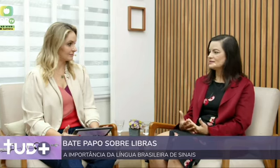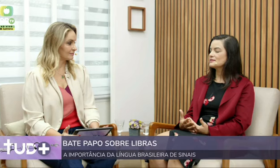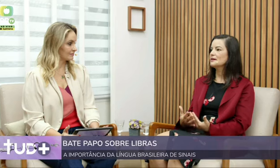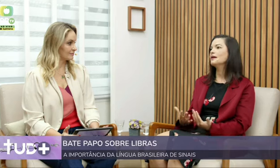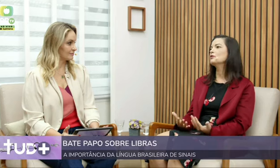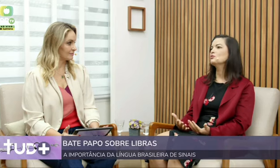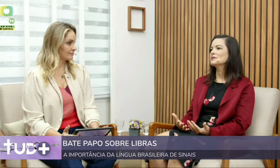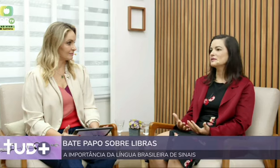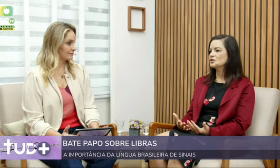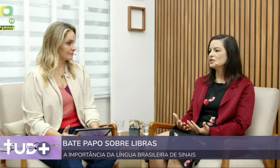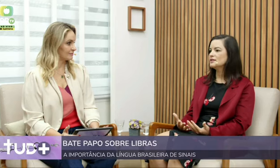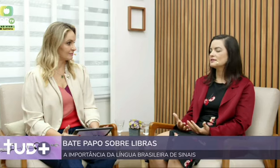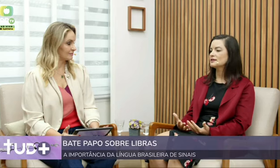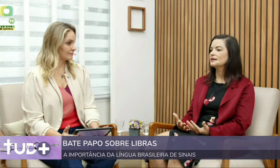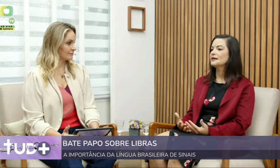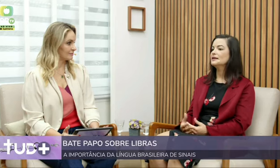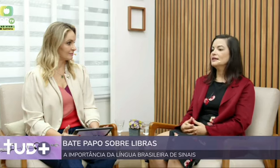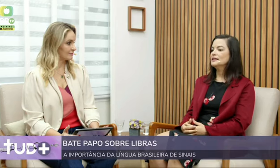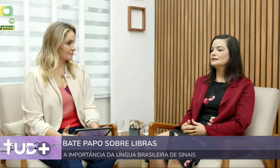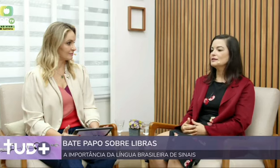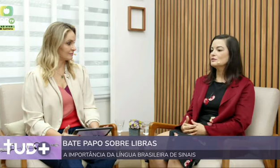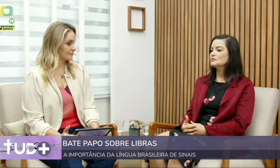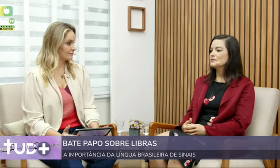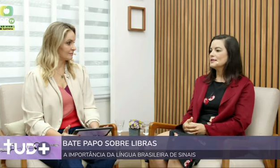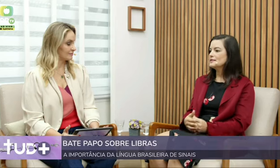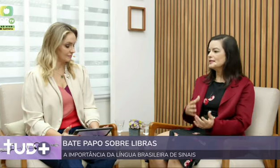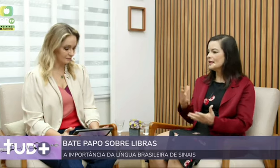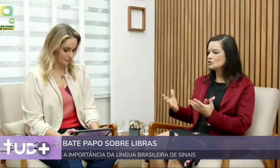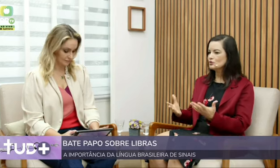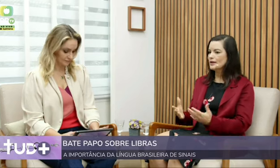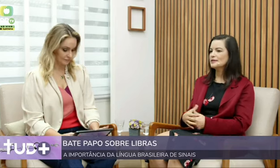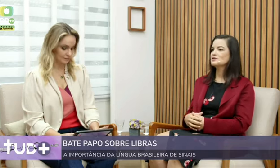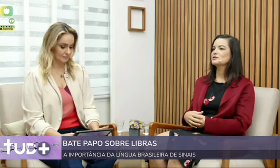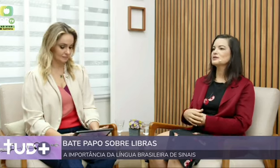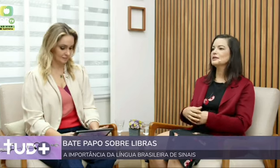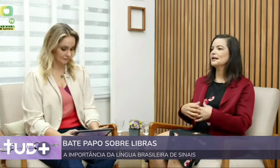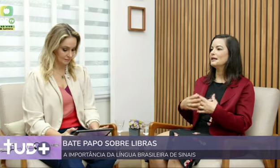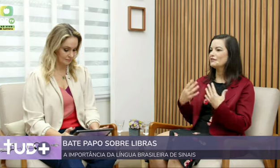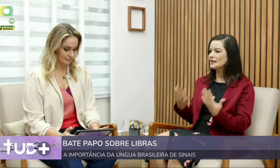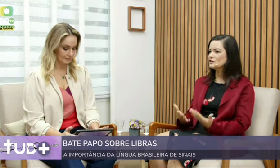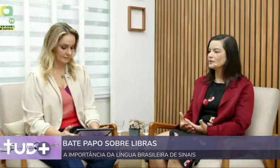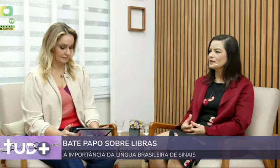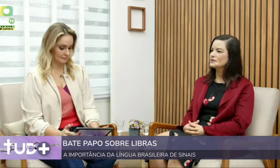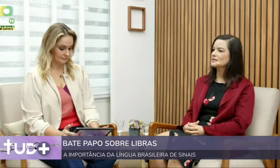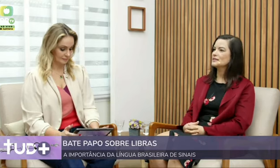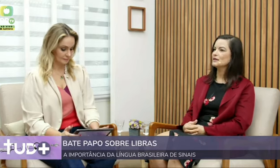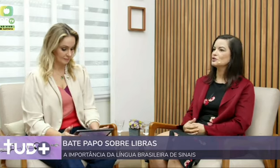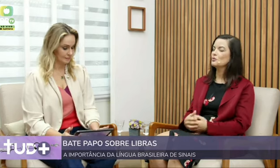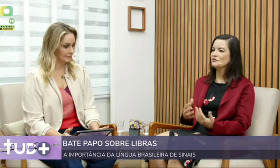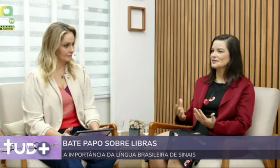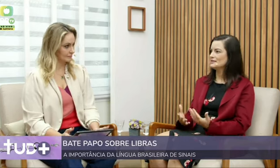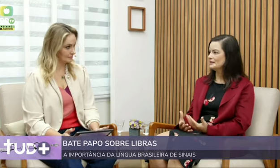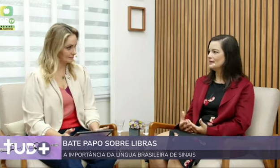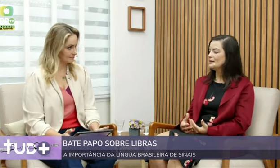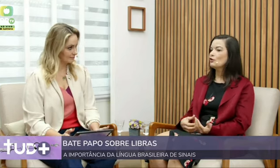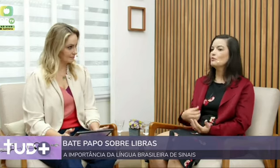difíceis, algumas antigas até. Então, se ninguém estudar isso, se ninguém levar isso para a língua de sinais, como vai ser? Como